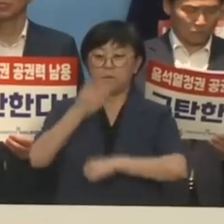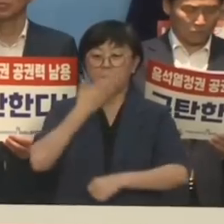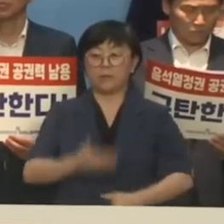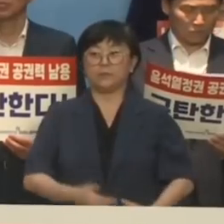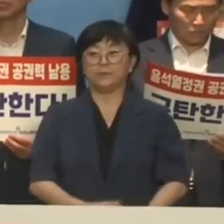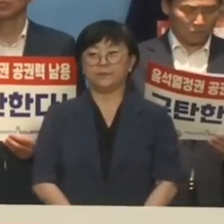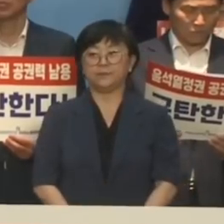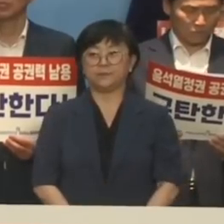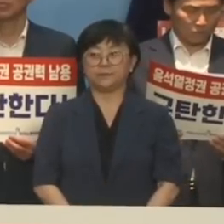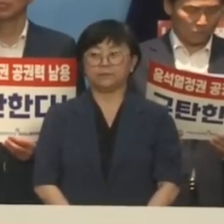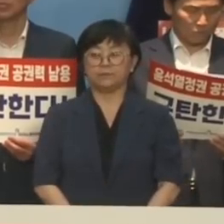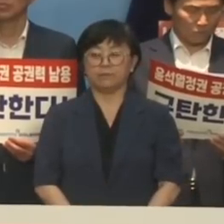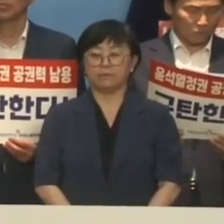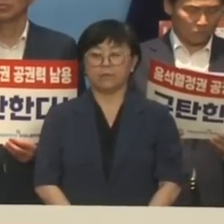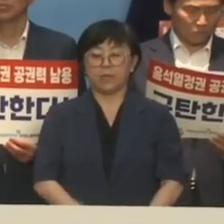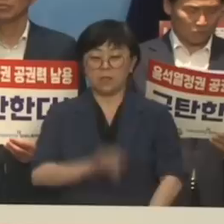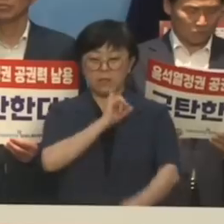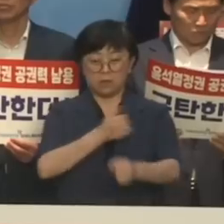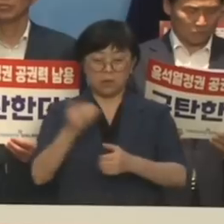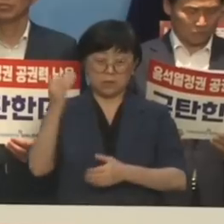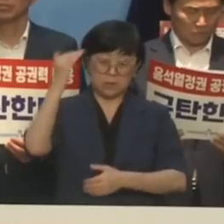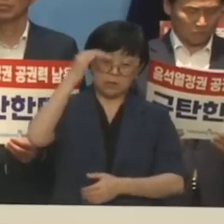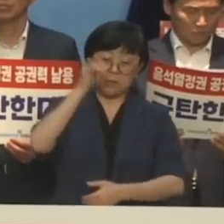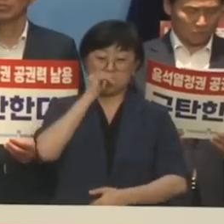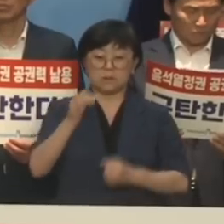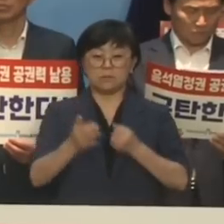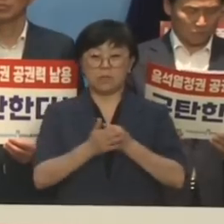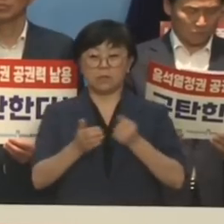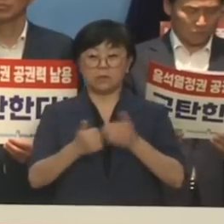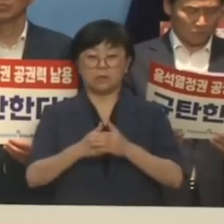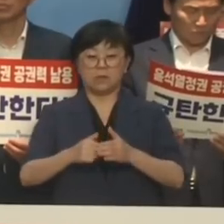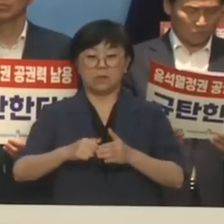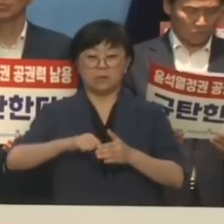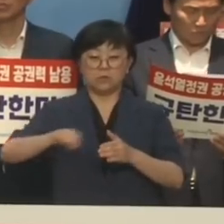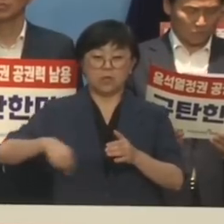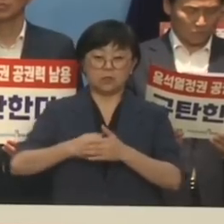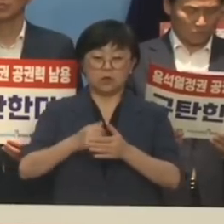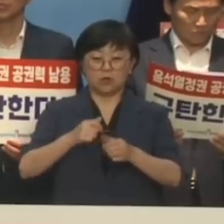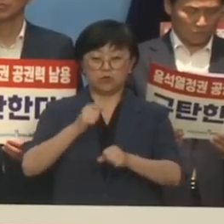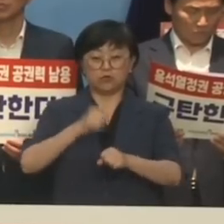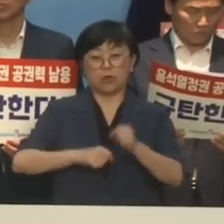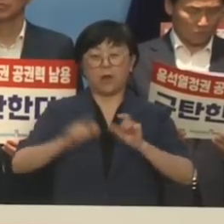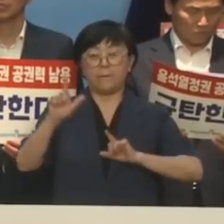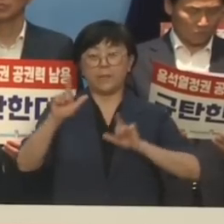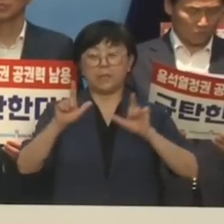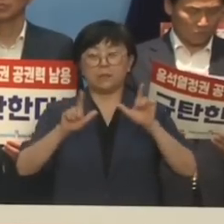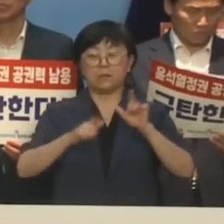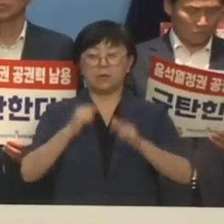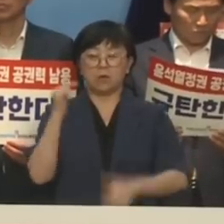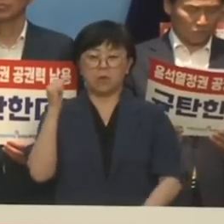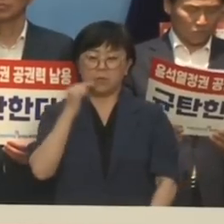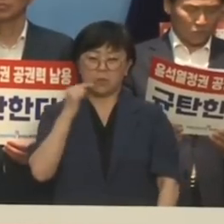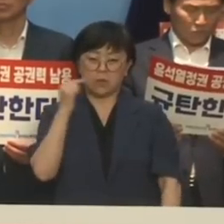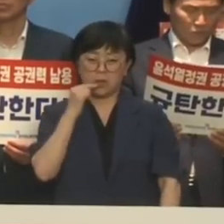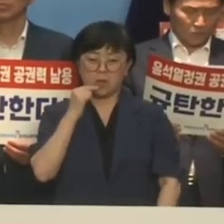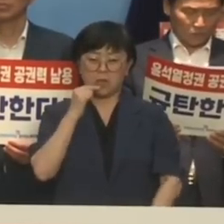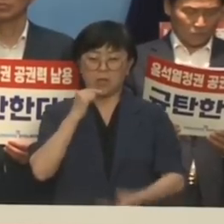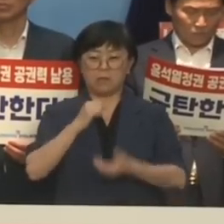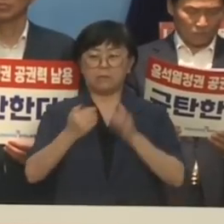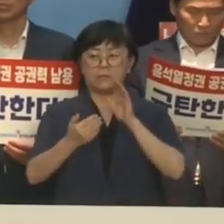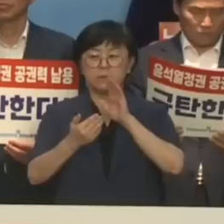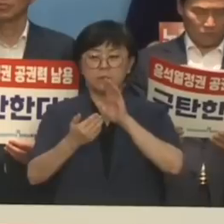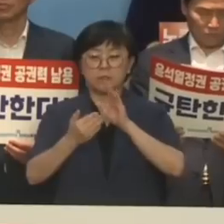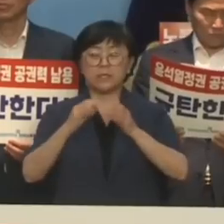가능하다. 인권 침해 소지가 높은 만큼 뒤에서 수갑을 채우는 행위는 엄격하게 제한되고